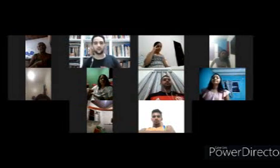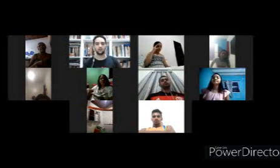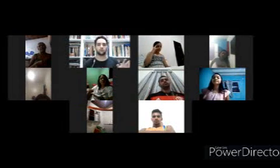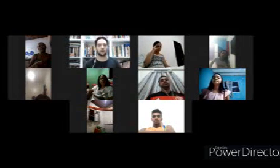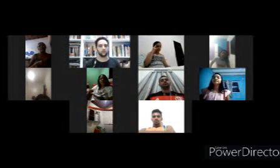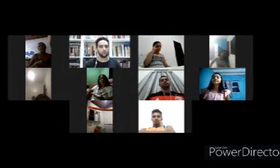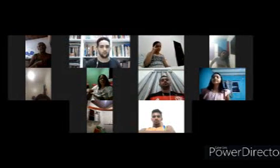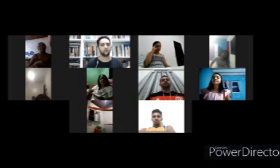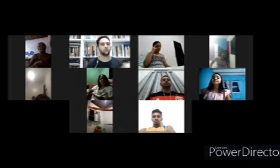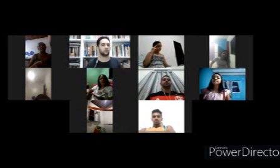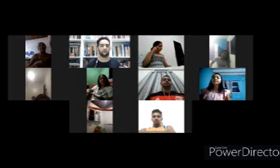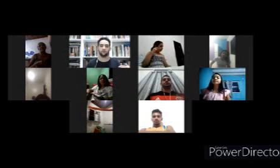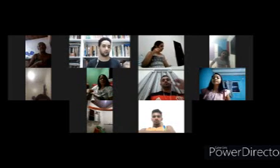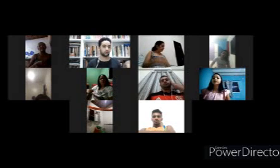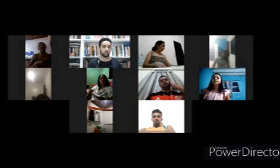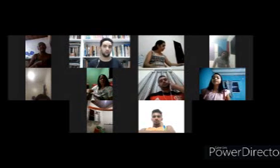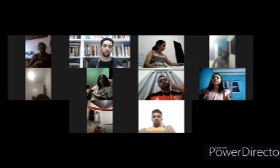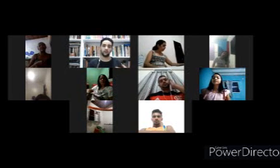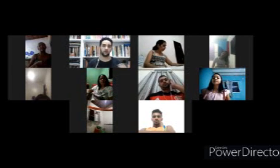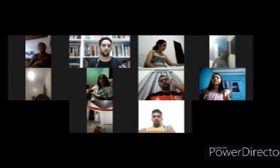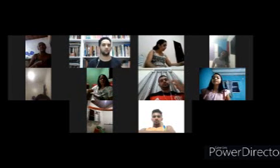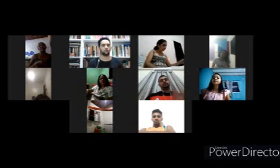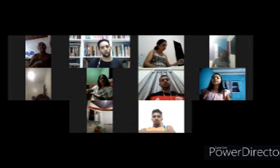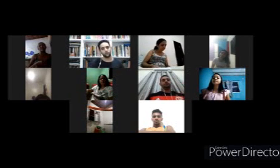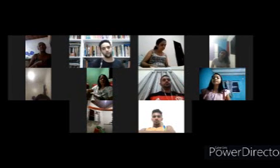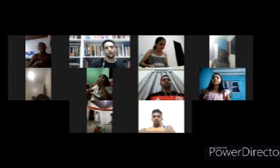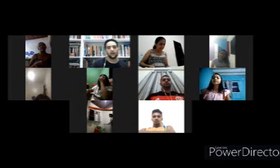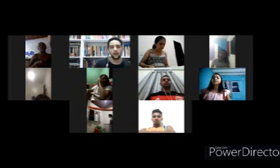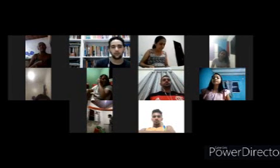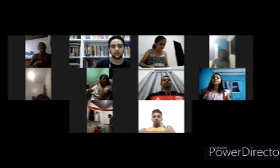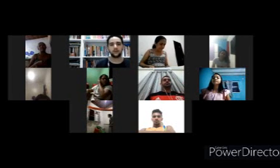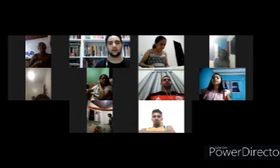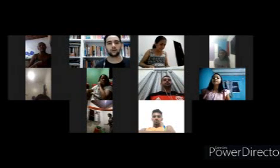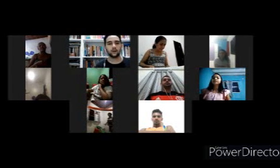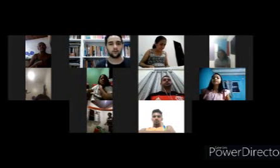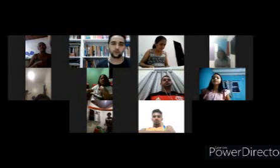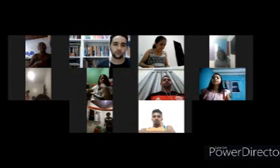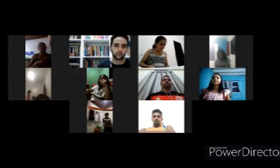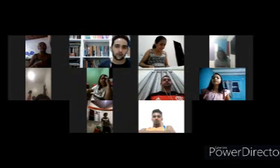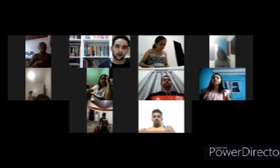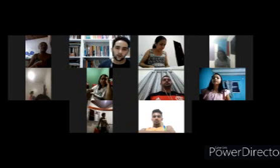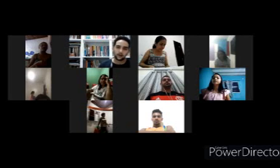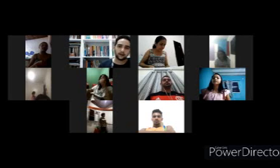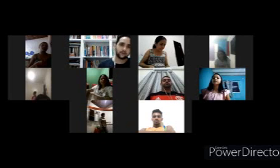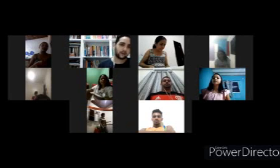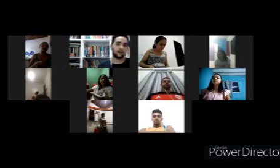que é o sonhar dormindo, que eu tive um sonho, dormi, tive um sonho, e tem um sinal de sonho acordado, que é aquele